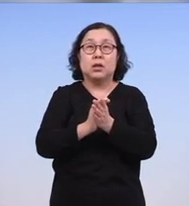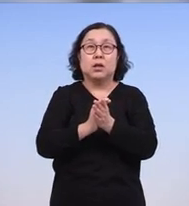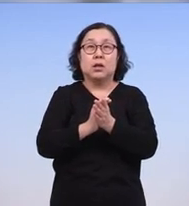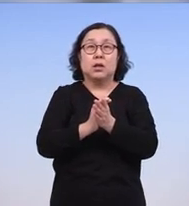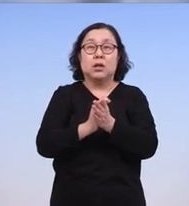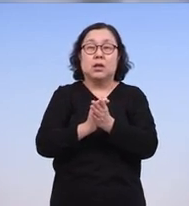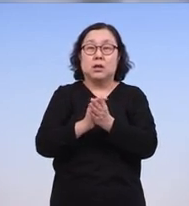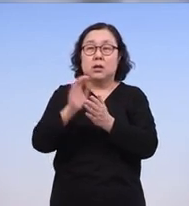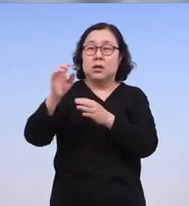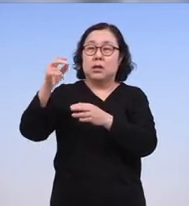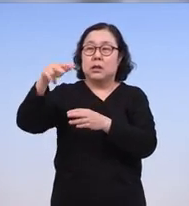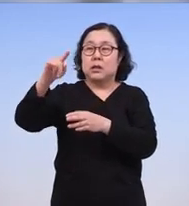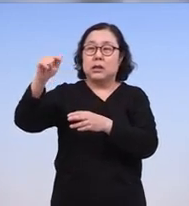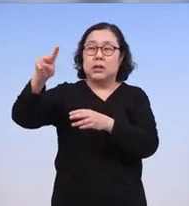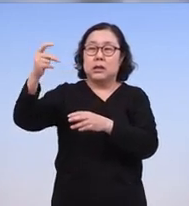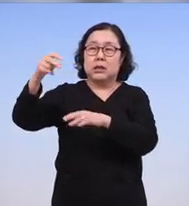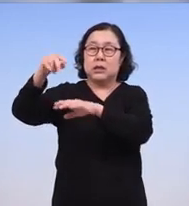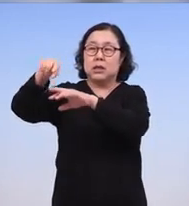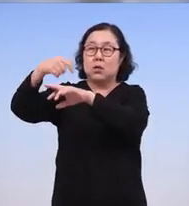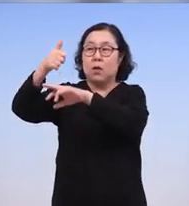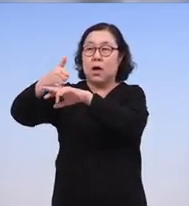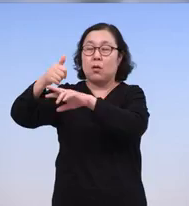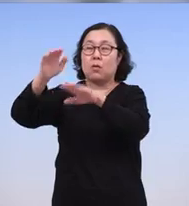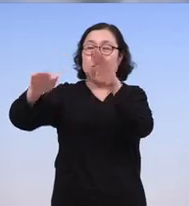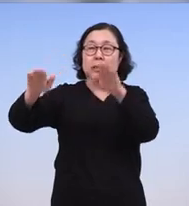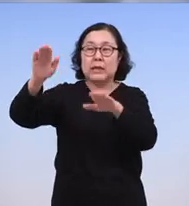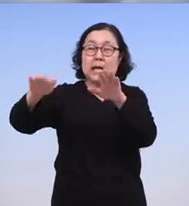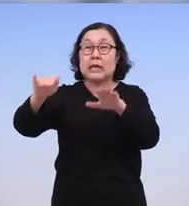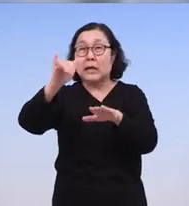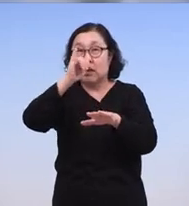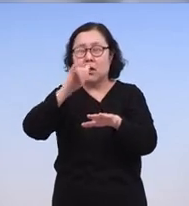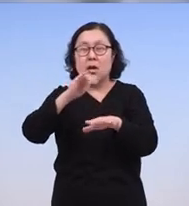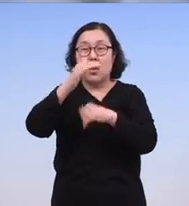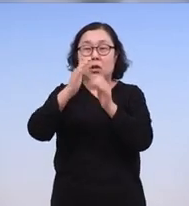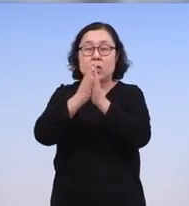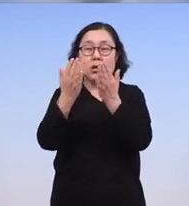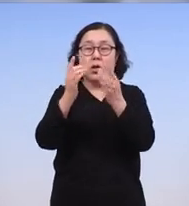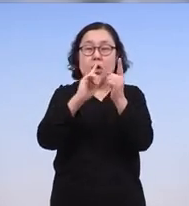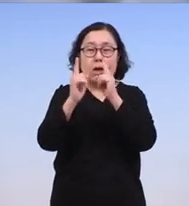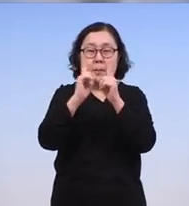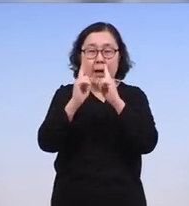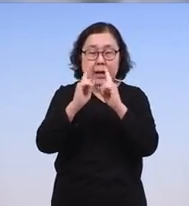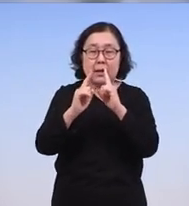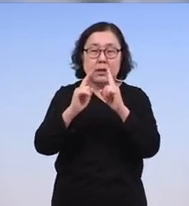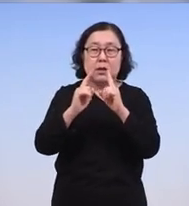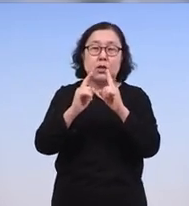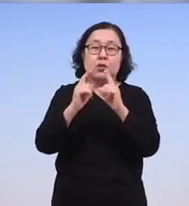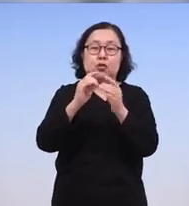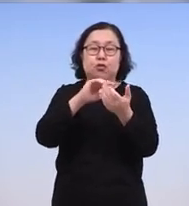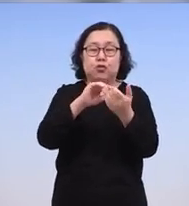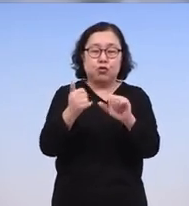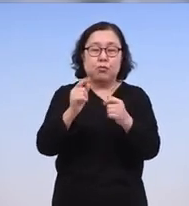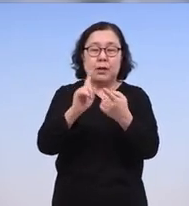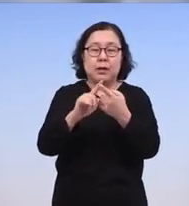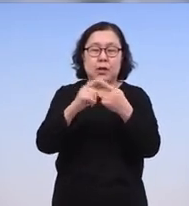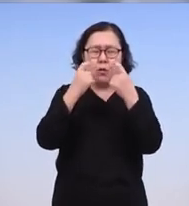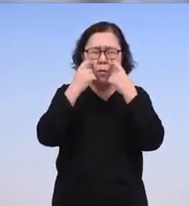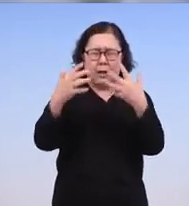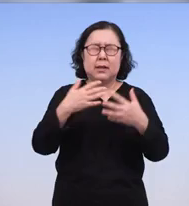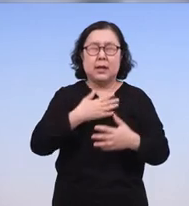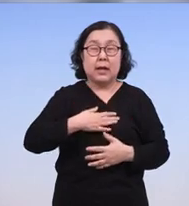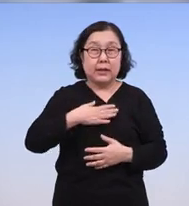하나의 차이예요. 성경이 말하는 죽음의 이해를 정확하게 알고 있었기 때문이거든요. 그 영혼과 육신이 분리되는